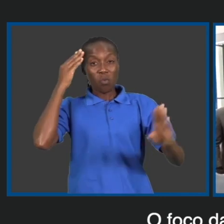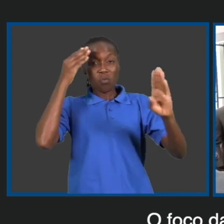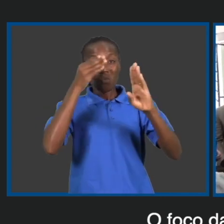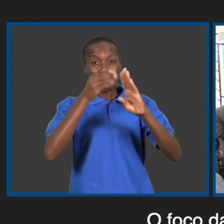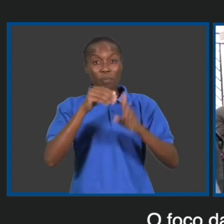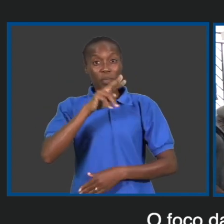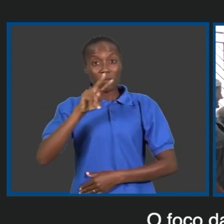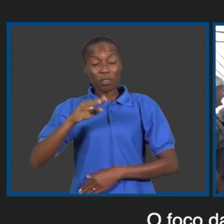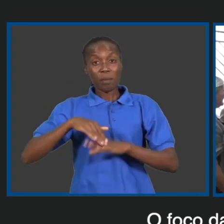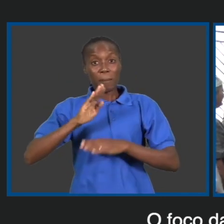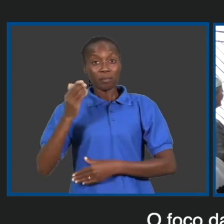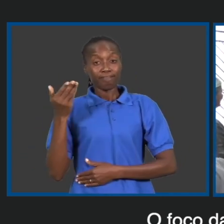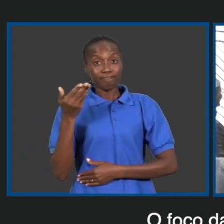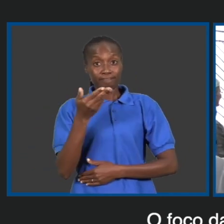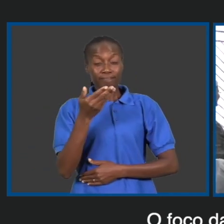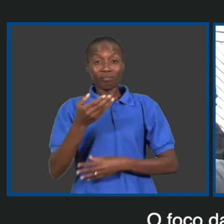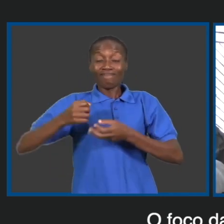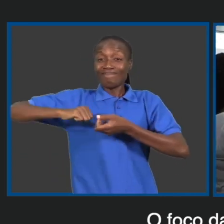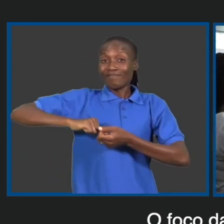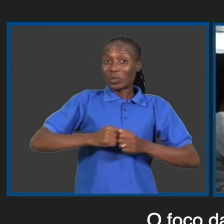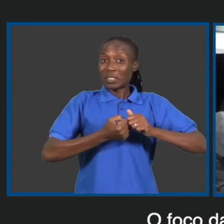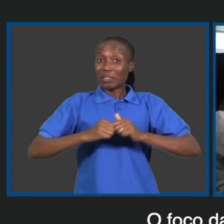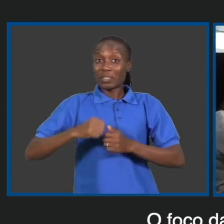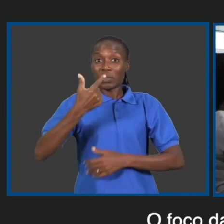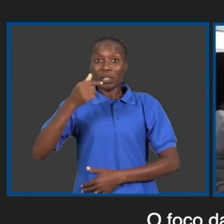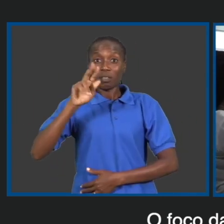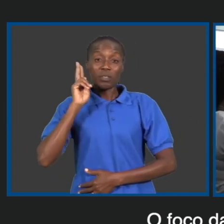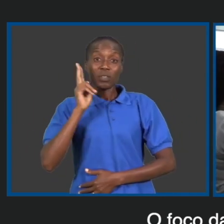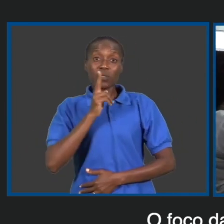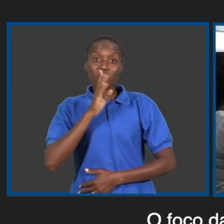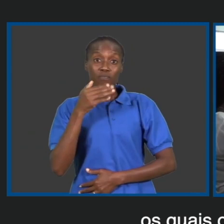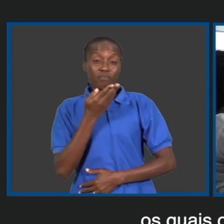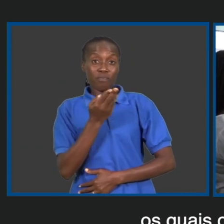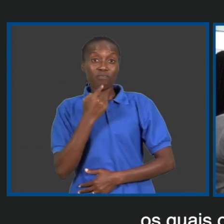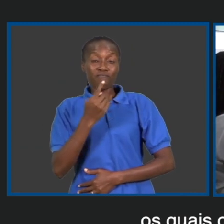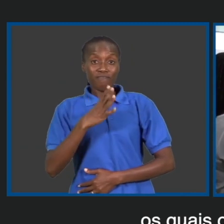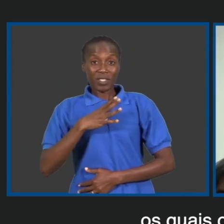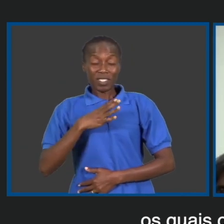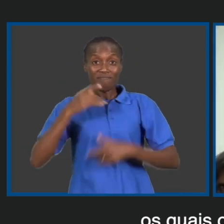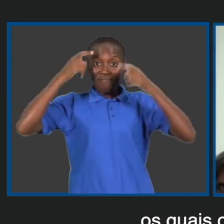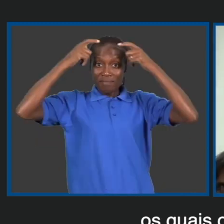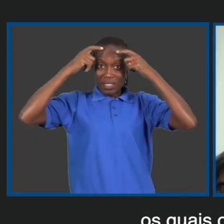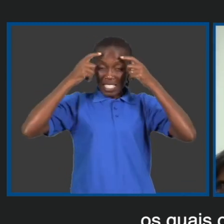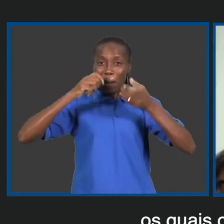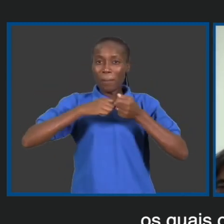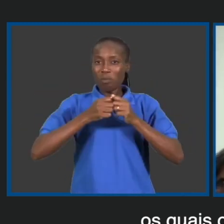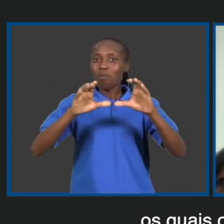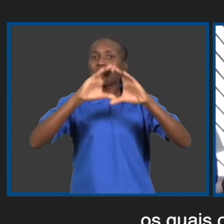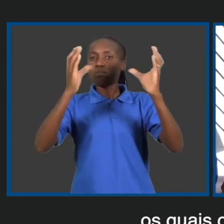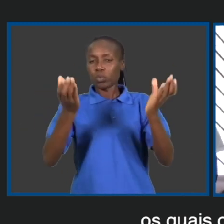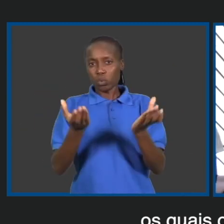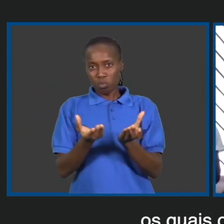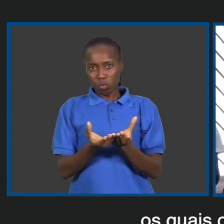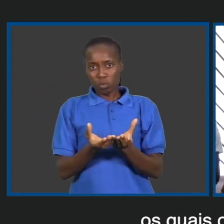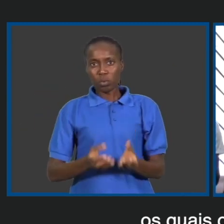Lab. O foco da visita centrou-se essencialmente nos desafios da TV Surdo, nos quais o monarca classifica